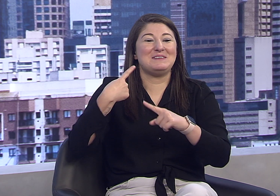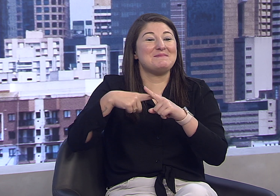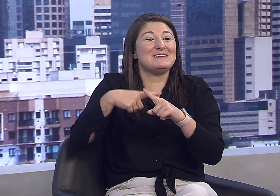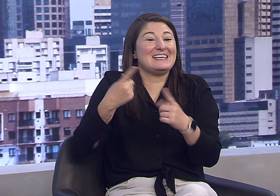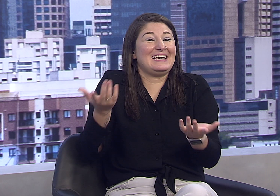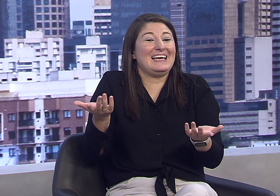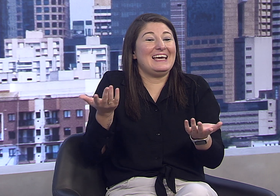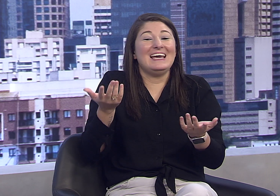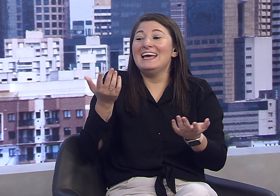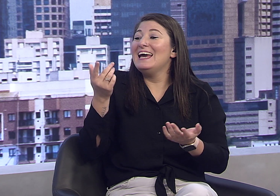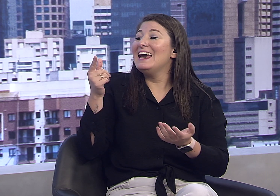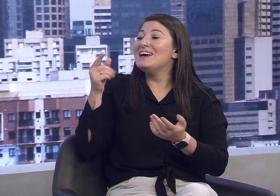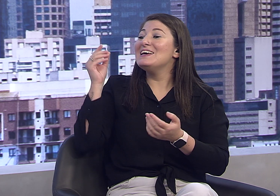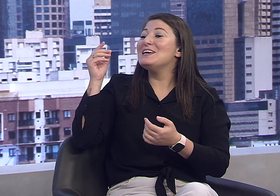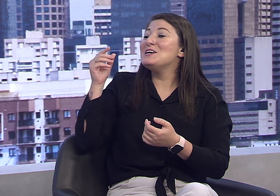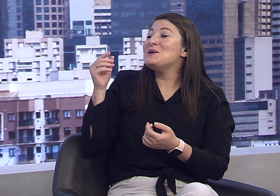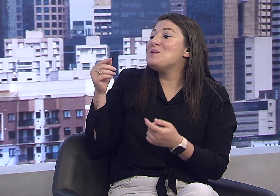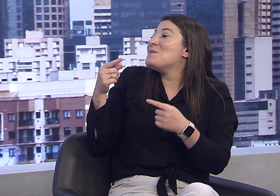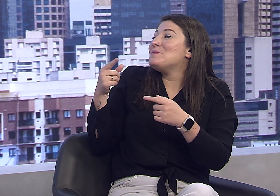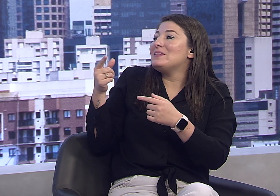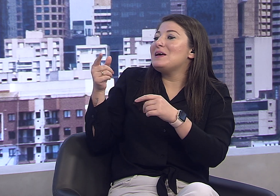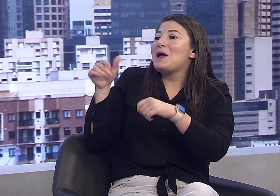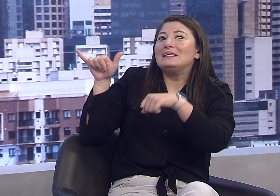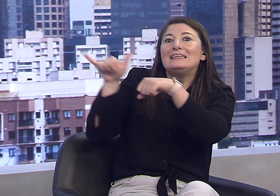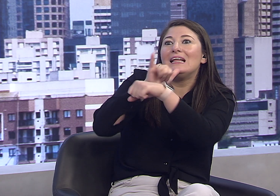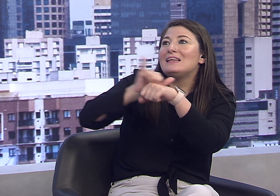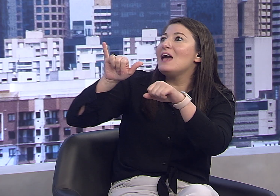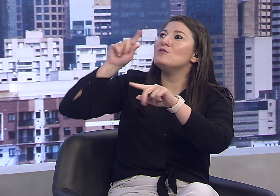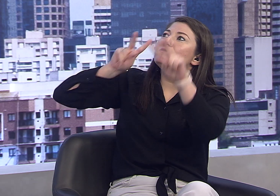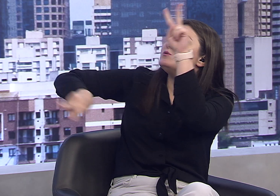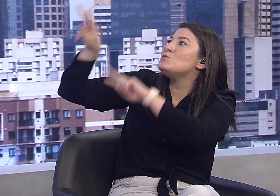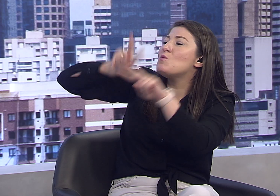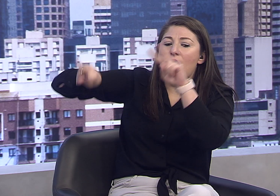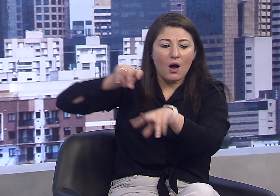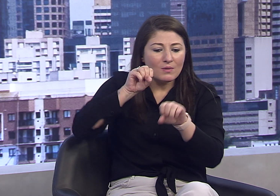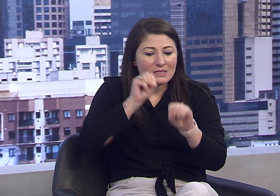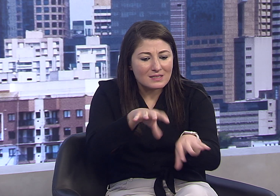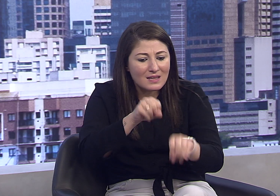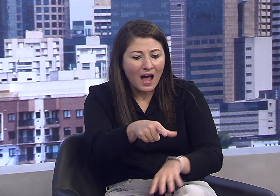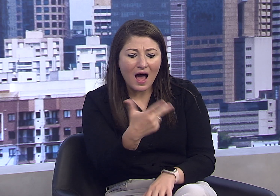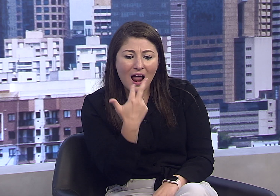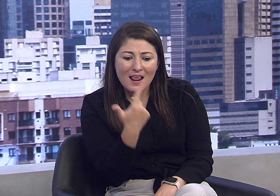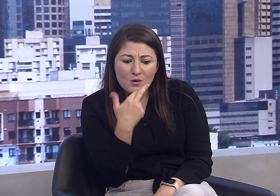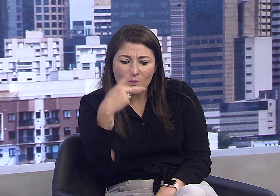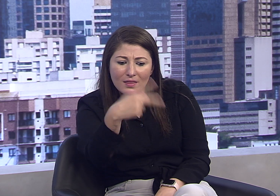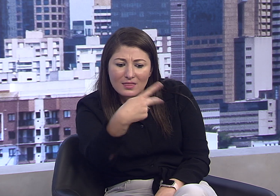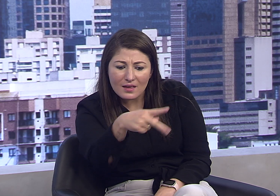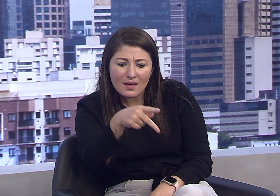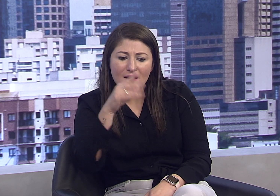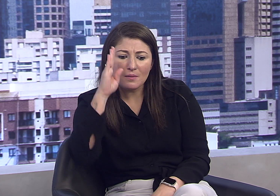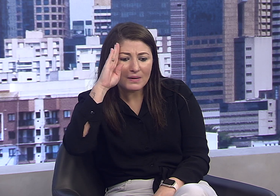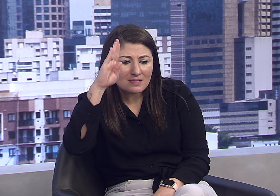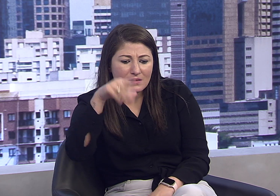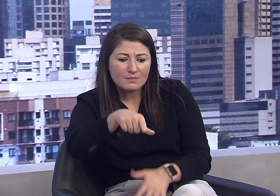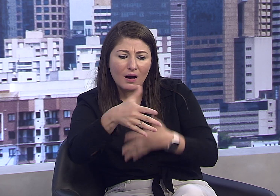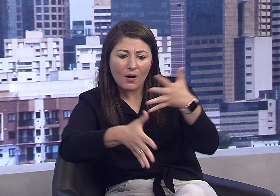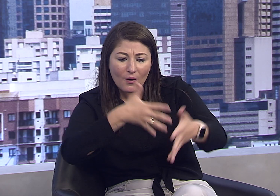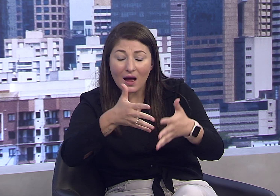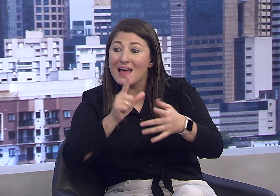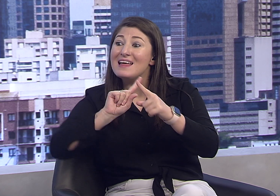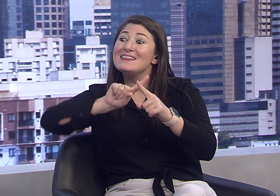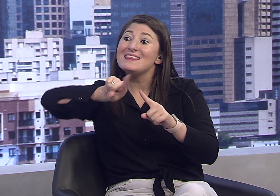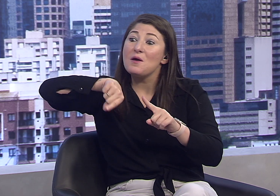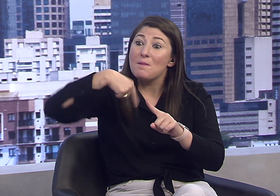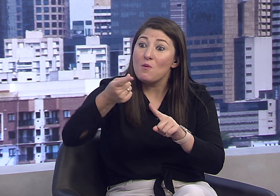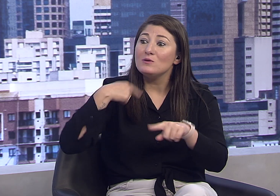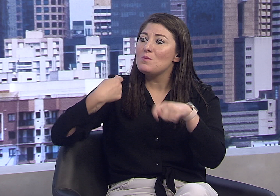o professor tem que fazer malabarismo mesmo. Usar técnicas visuais para ensinar a língua